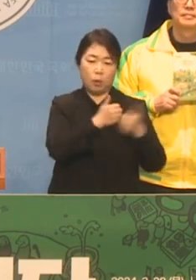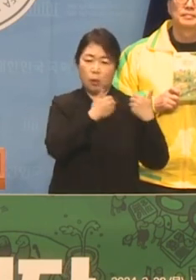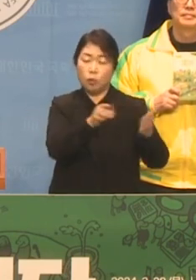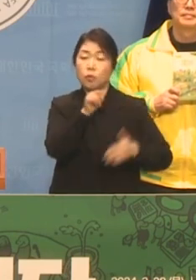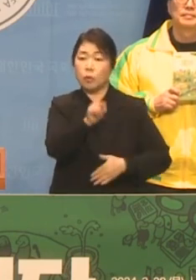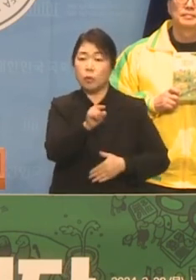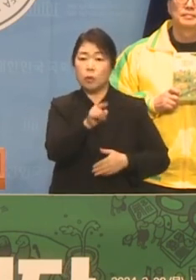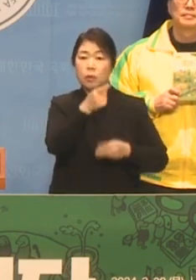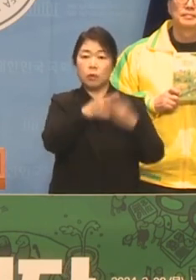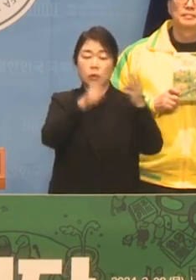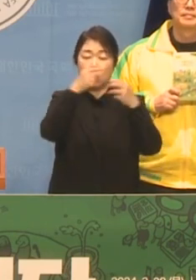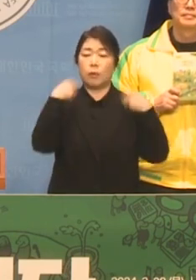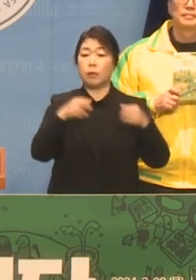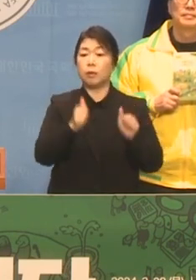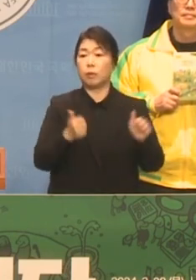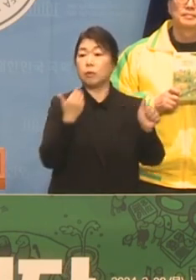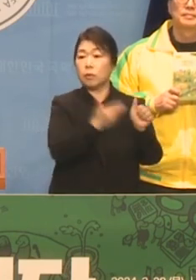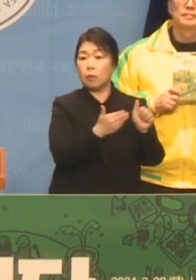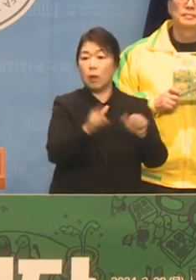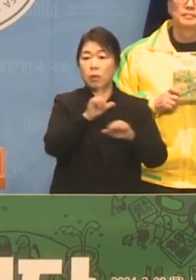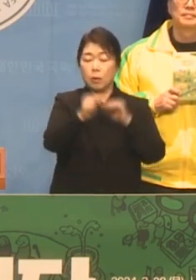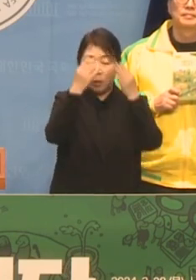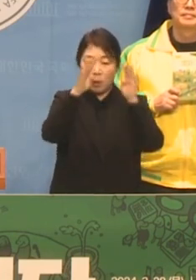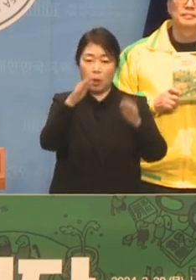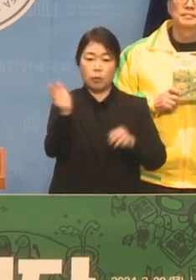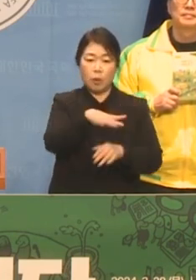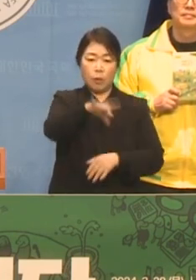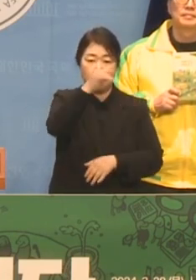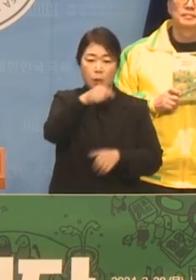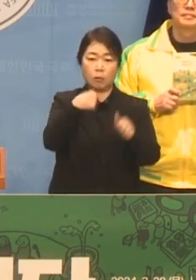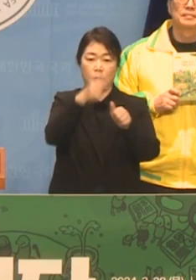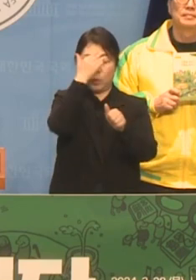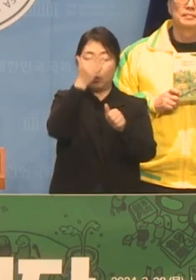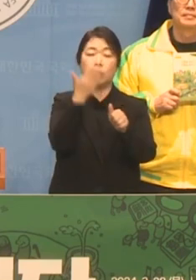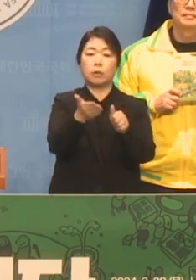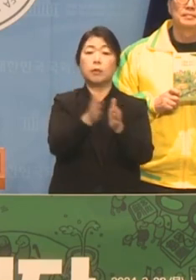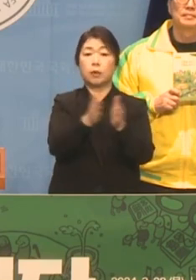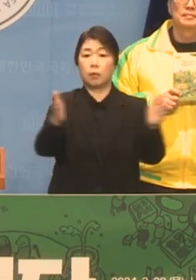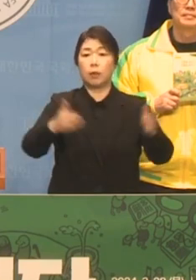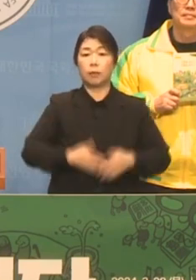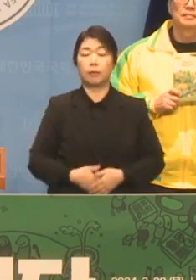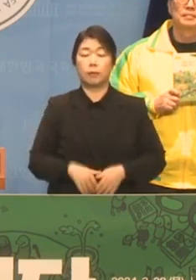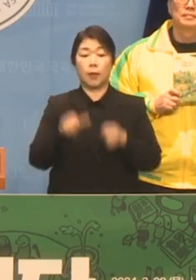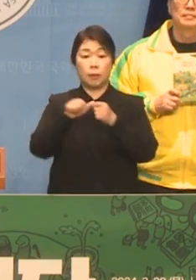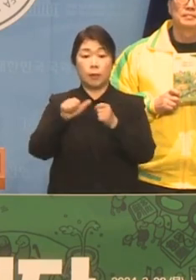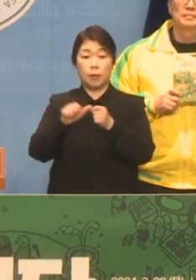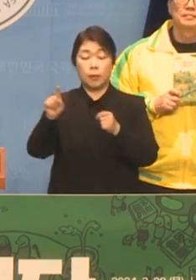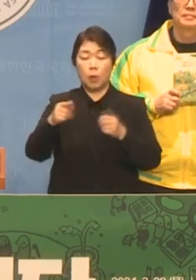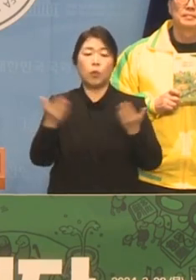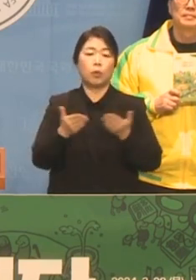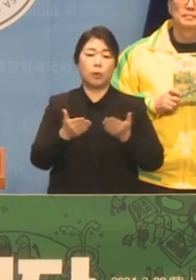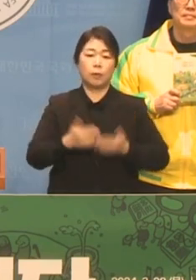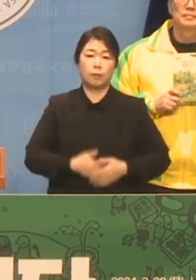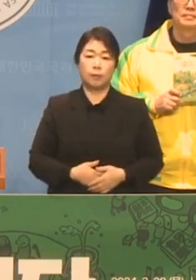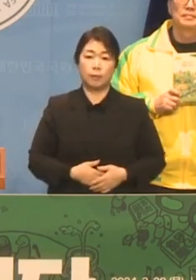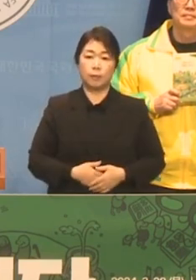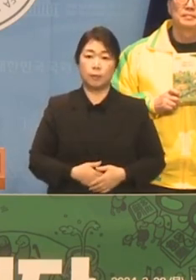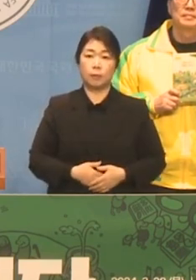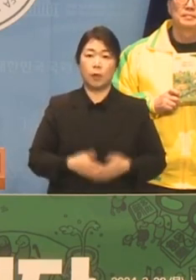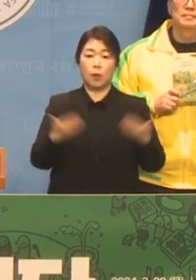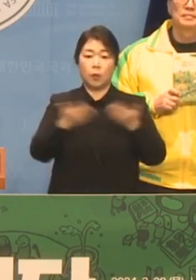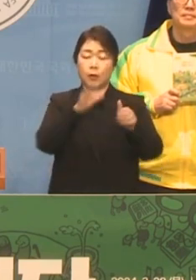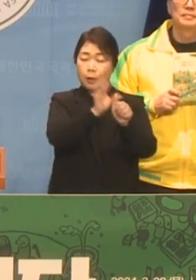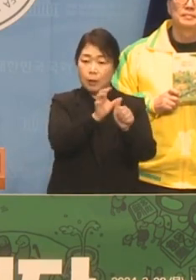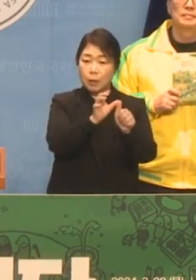정권 심판하고 지방대 무상교육 실시하겠습니다 다섯 번째 과제 노동입니다 노동